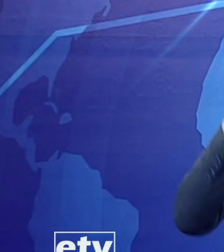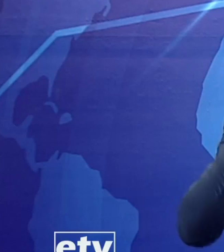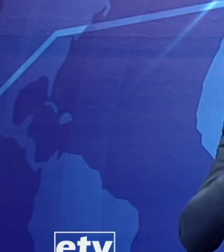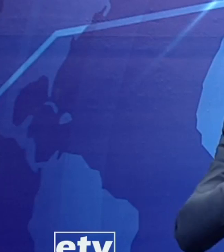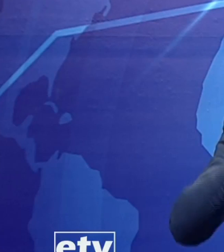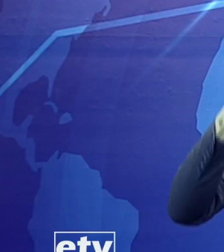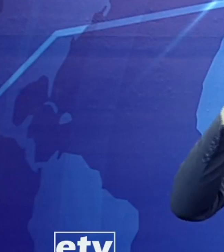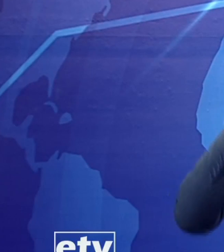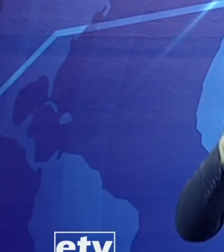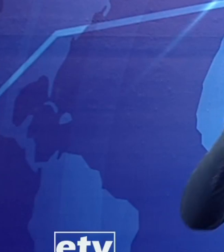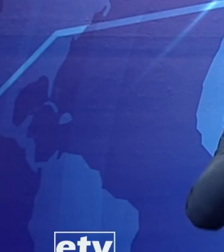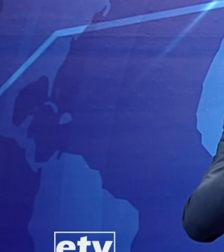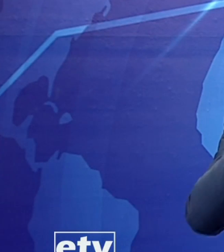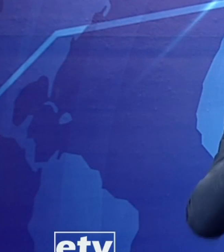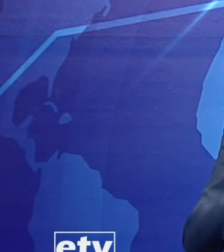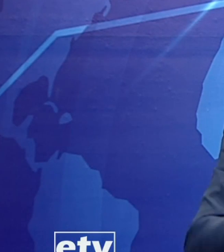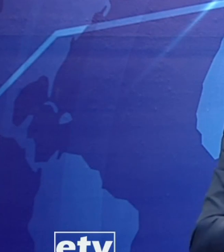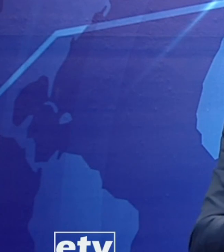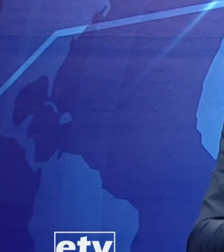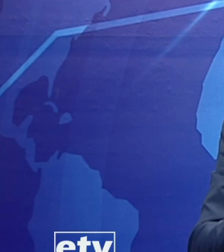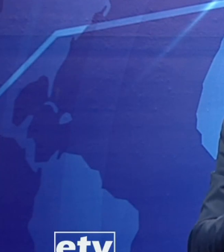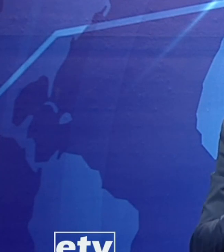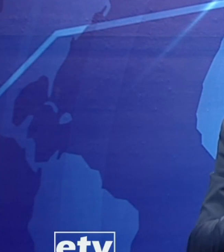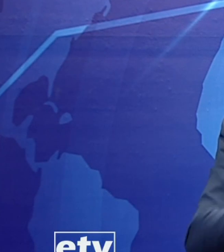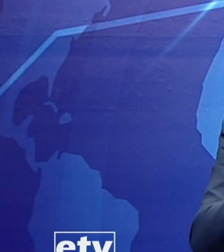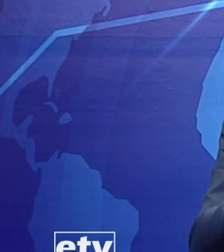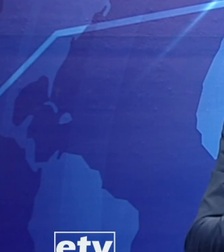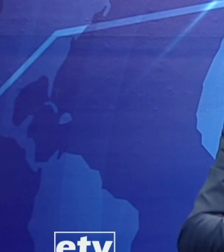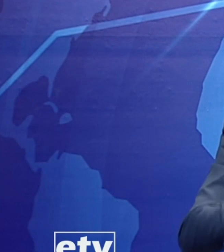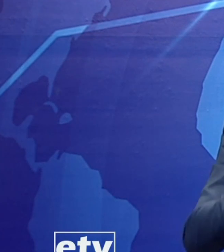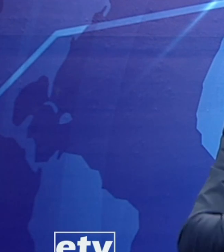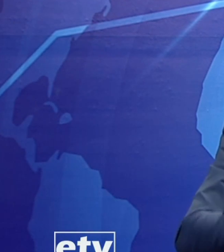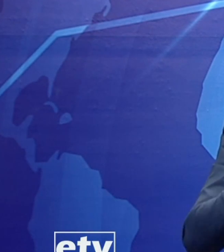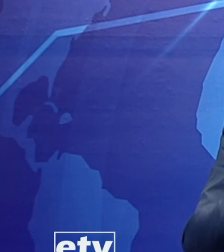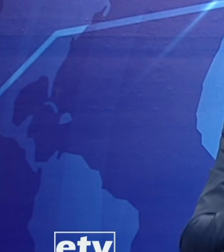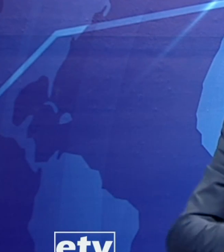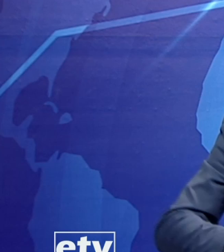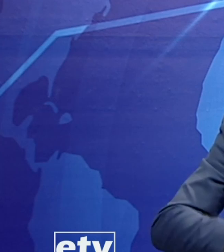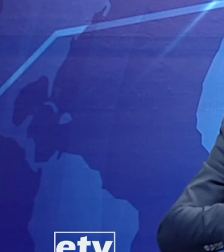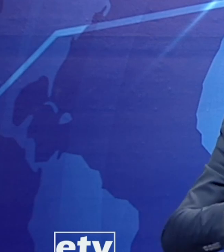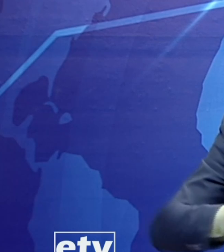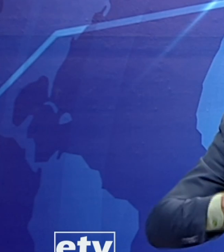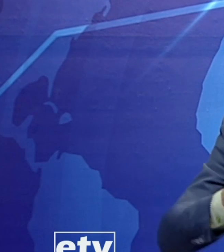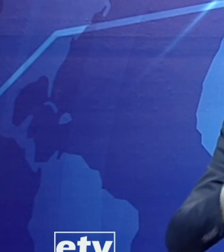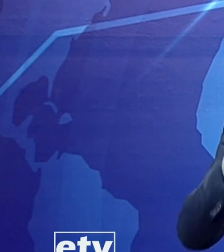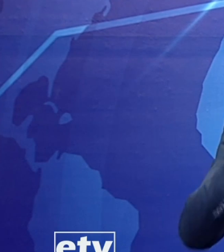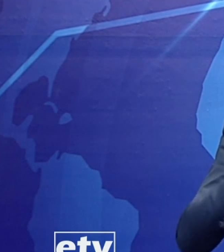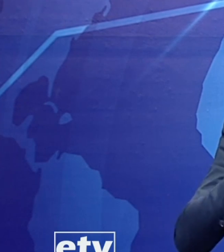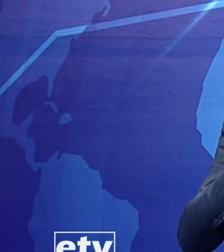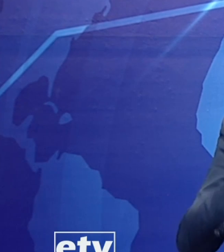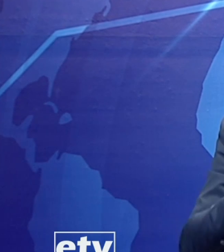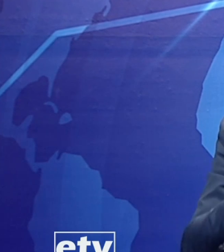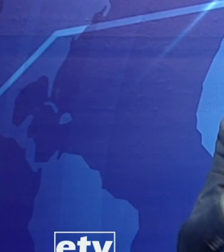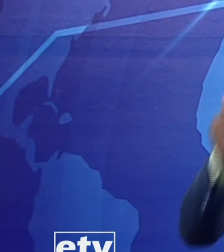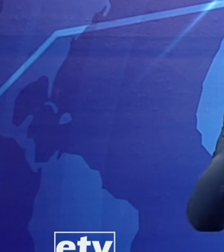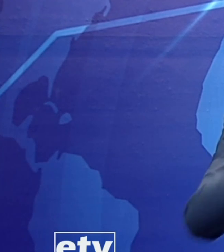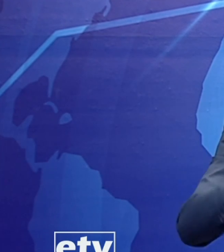ጠቅላይ ሚኒስትር አብይ አህመድ የኢትዮጵያ ብሔራዊ ቡድን ለአፍሪካ ዋንጫ በማለፉ የተሰማቸውን ደስታ